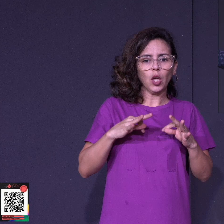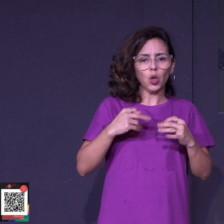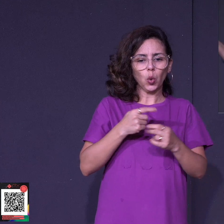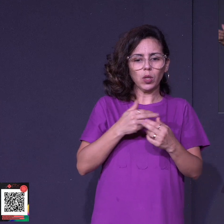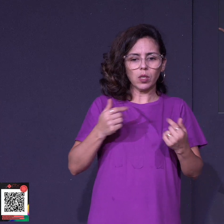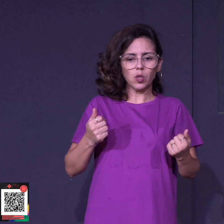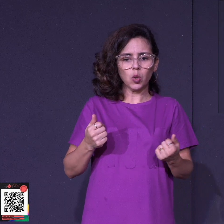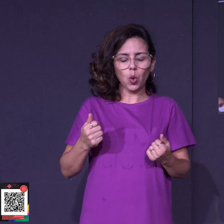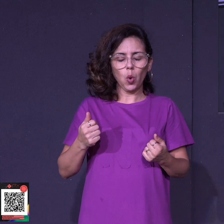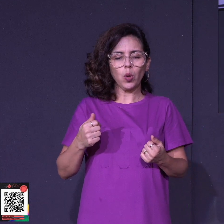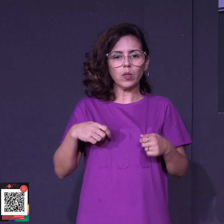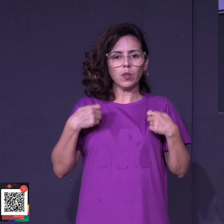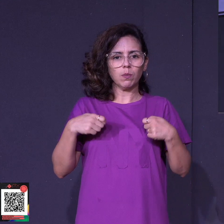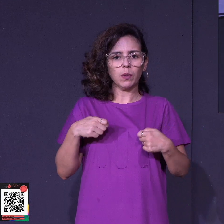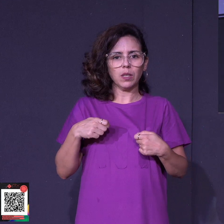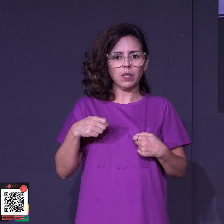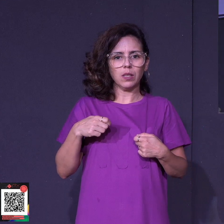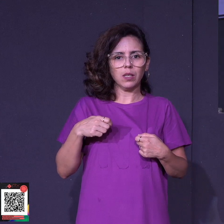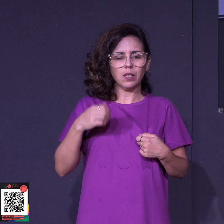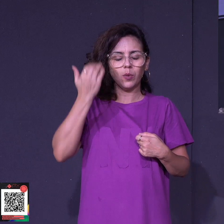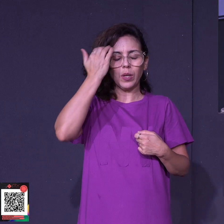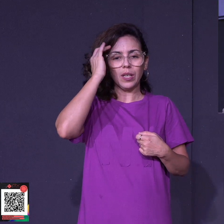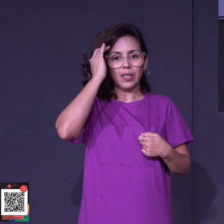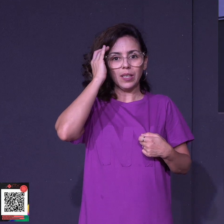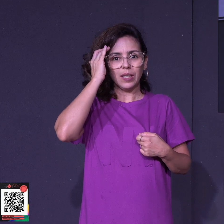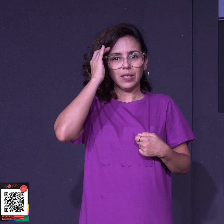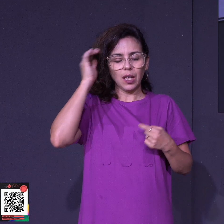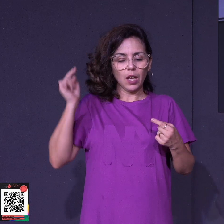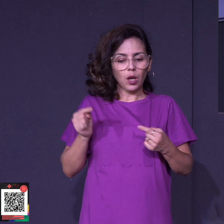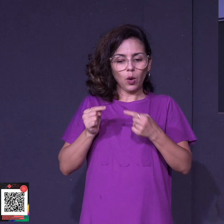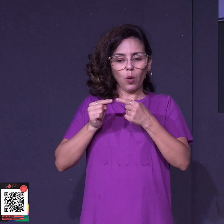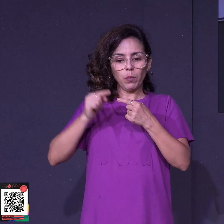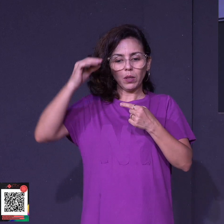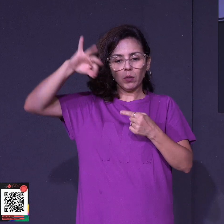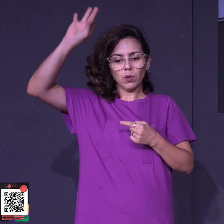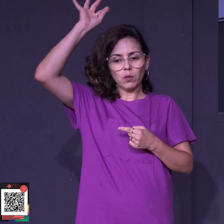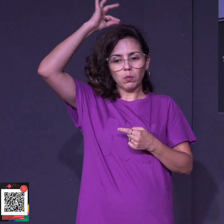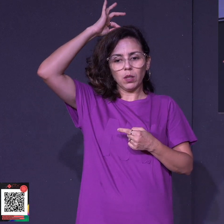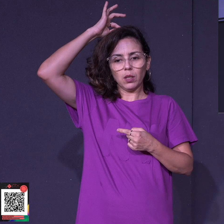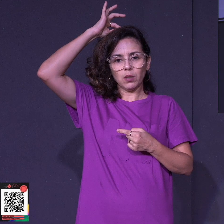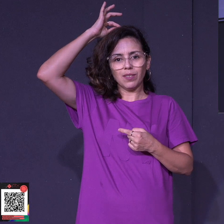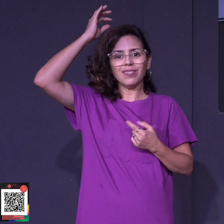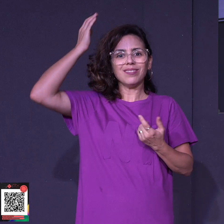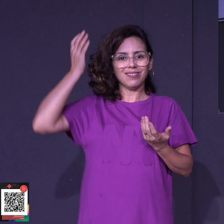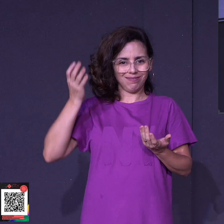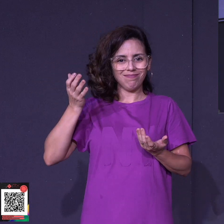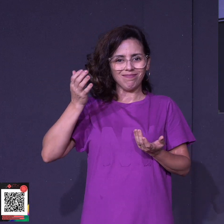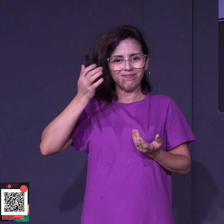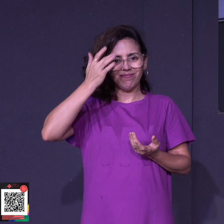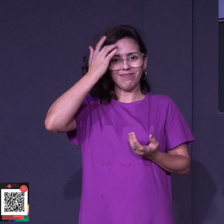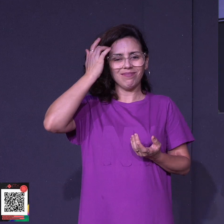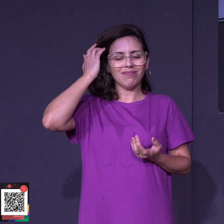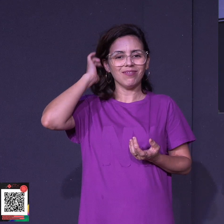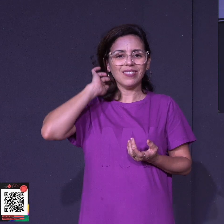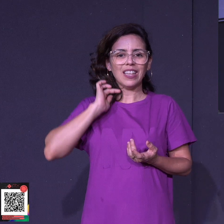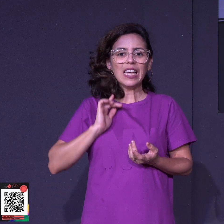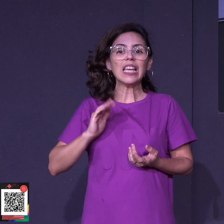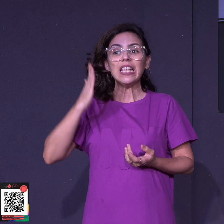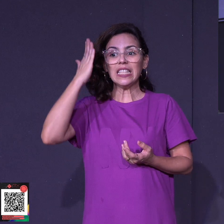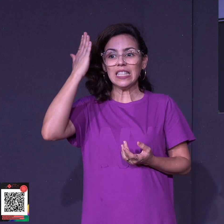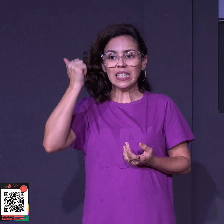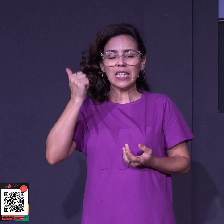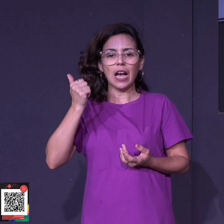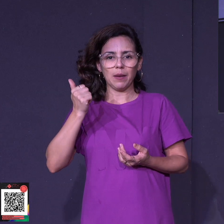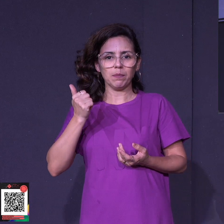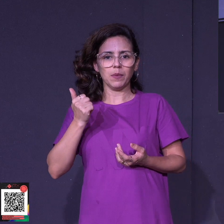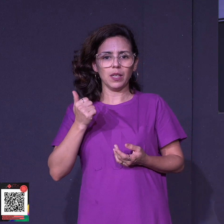quem é espiritual discerne bem a tudo e a todos, e de ninguém é discernido. Porque ele é